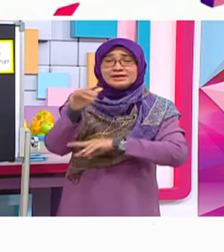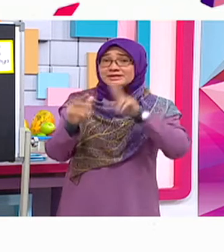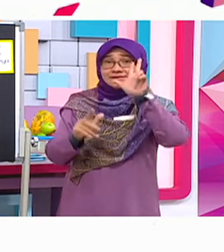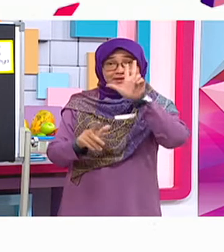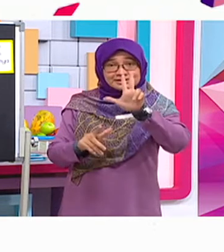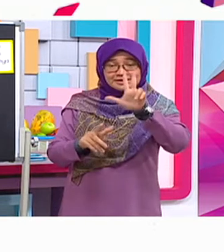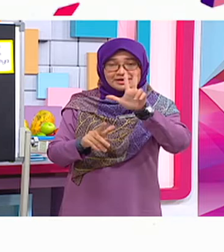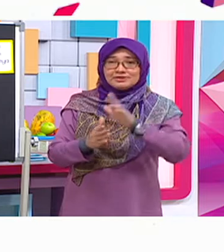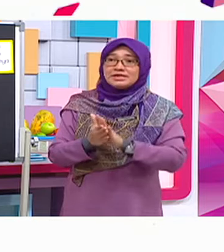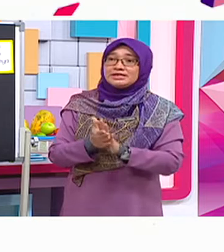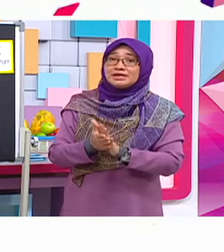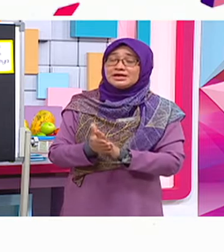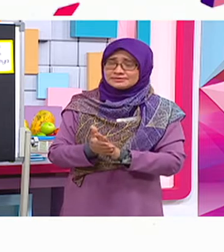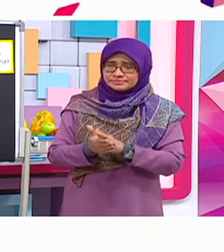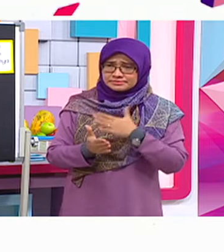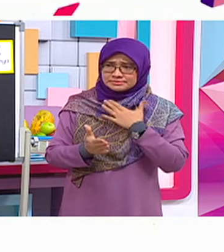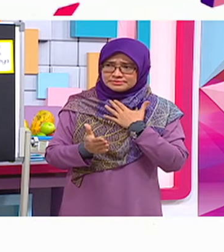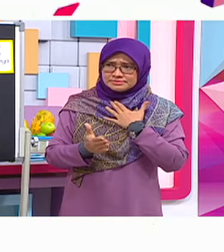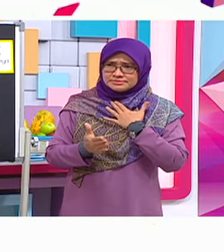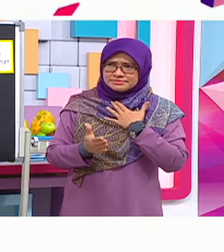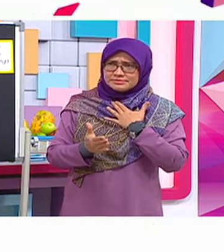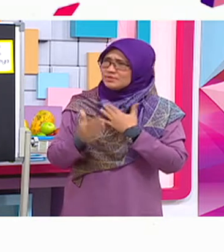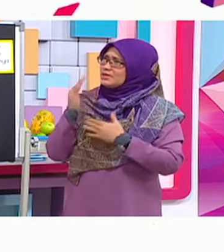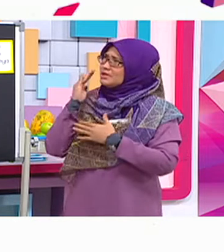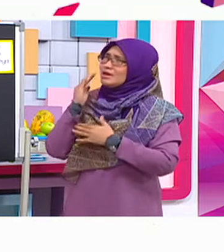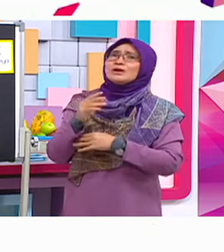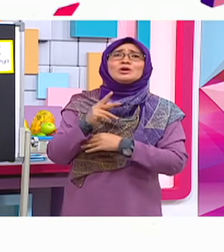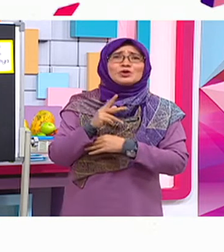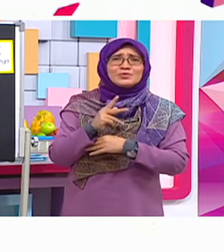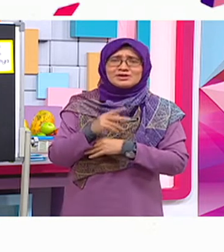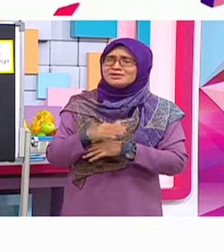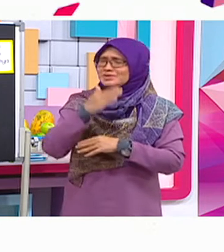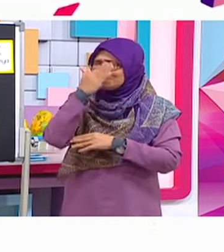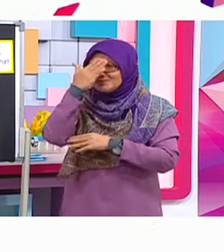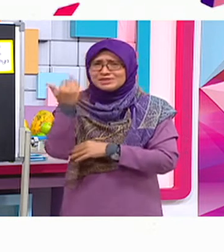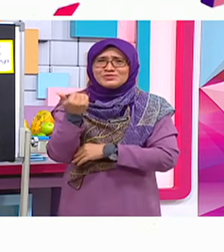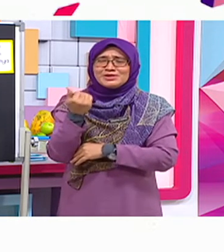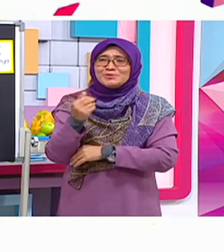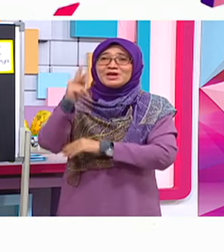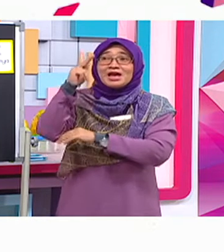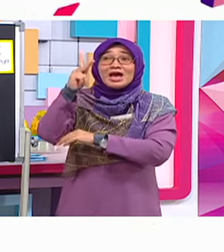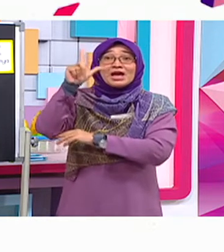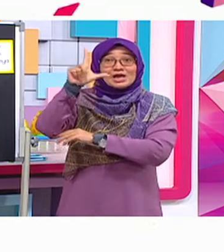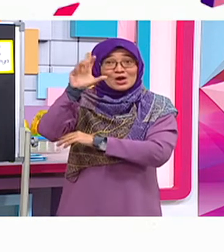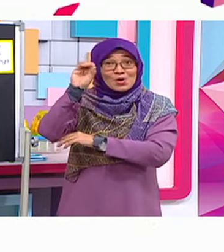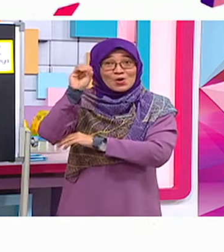yang ketiga Oke ilah eh ah chlorofit alamat tiba-tiba cepat hidup Hello